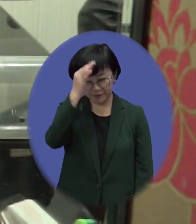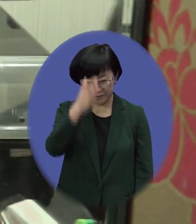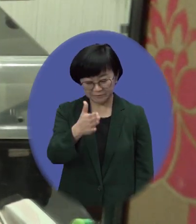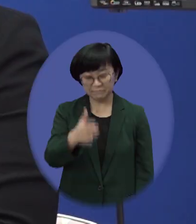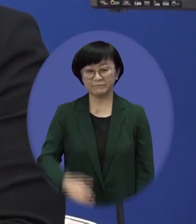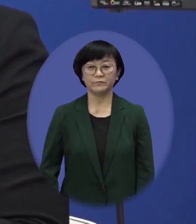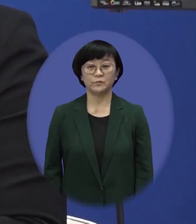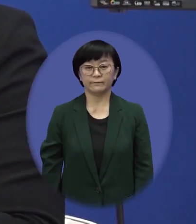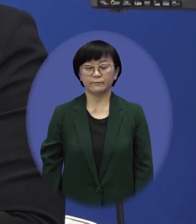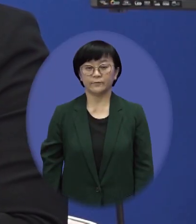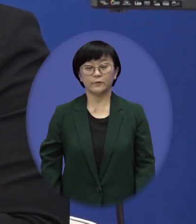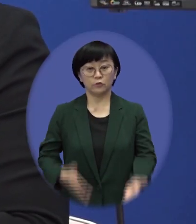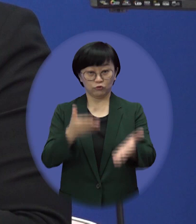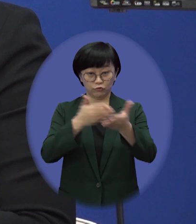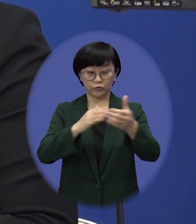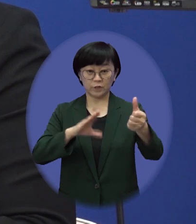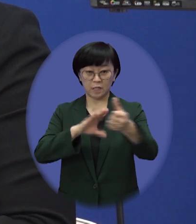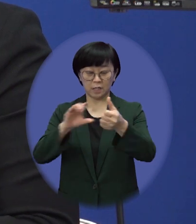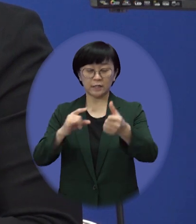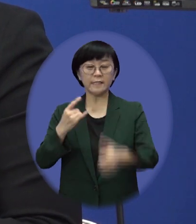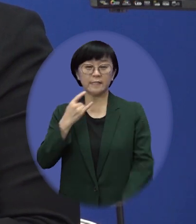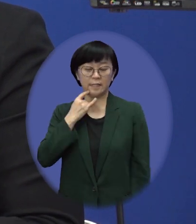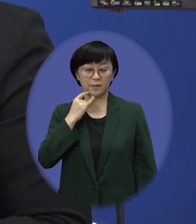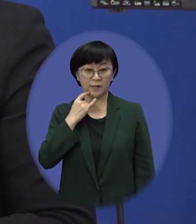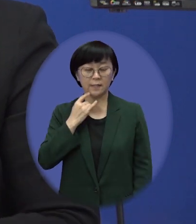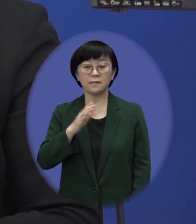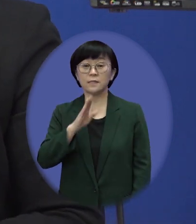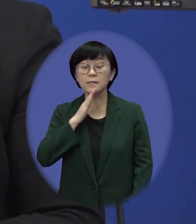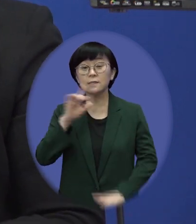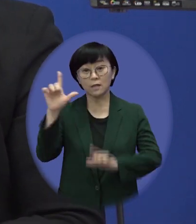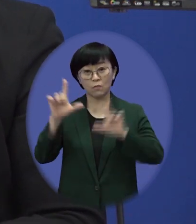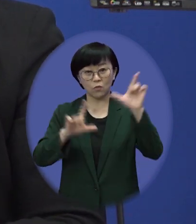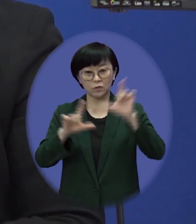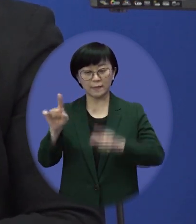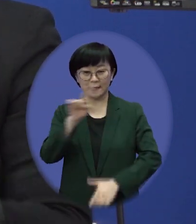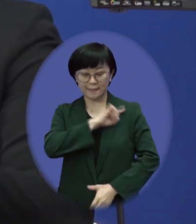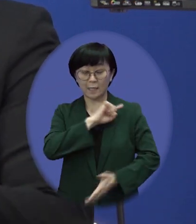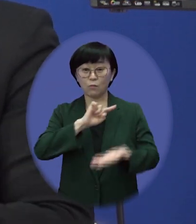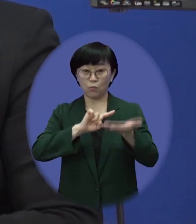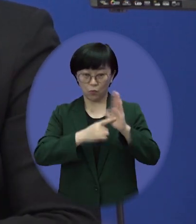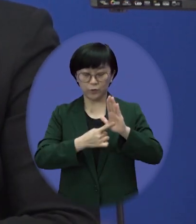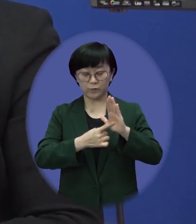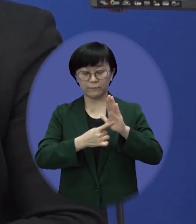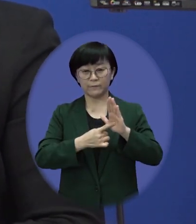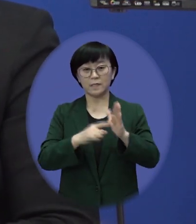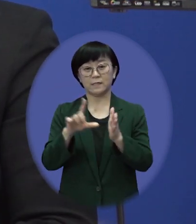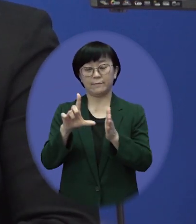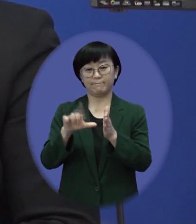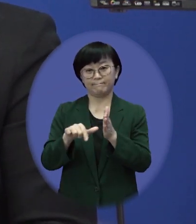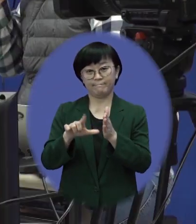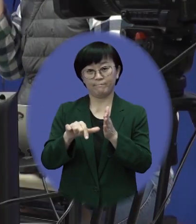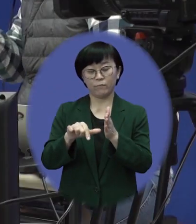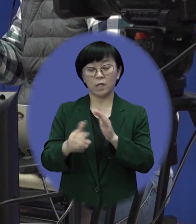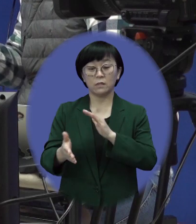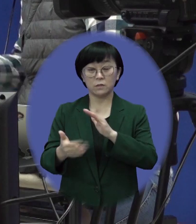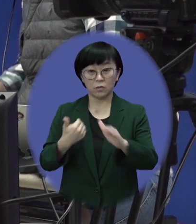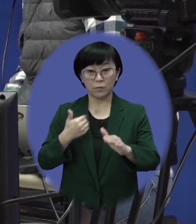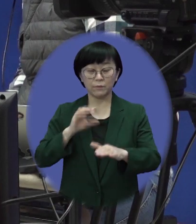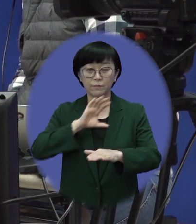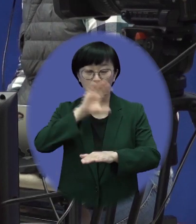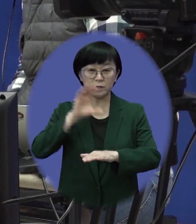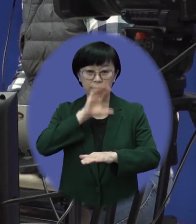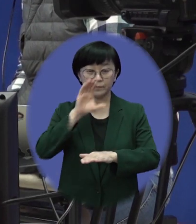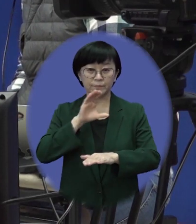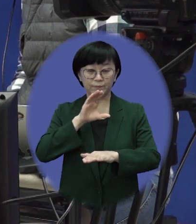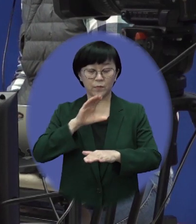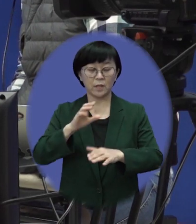실례했습니다. 방송국 촬영은 이은영 강사의 앵커로서의 면모가 가장 돋보이는 순간인데요. 녹화